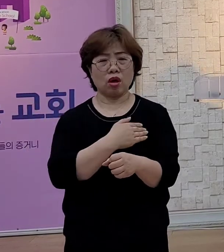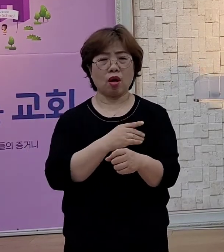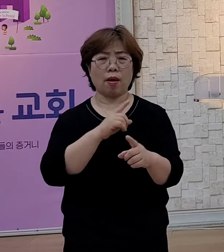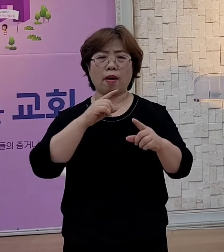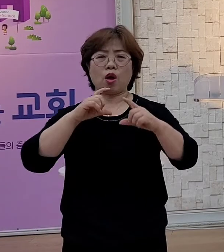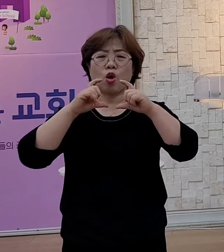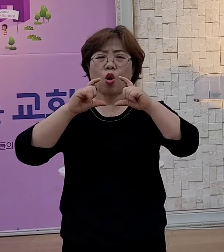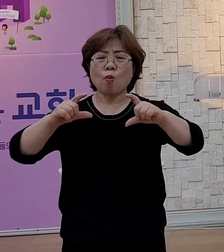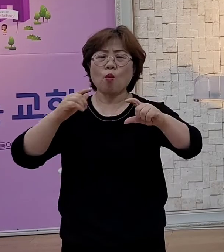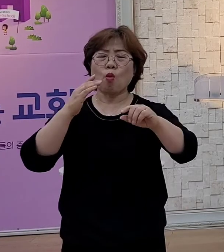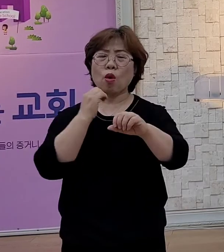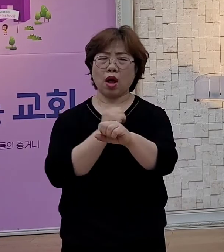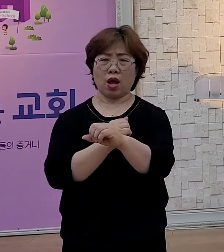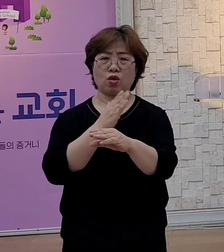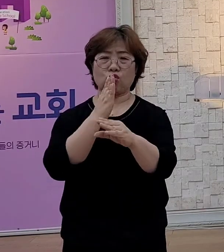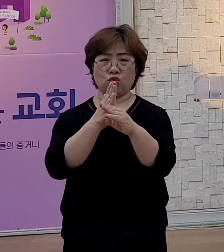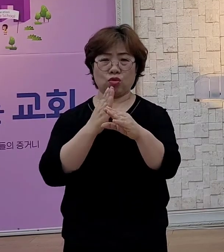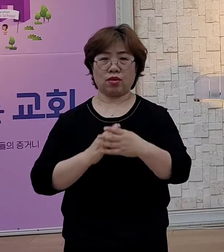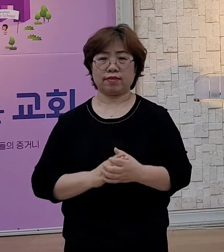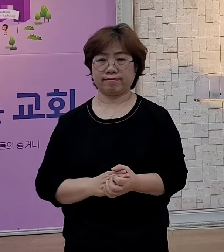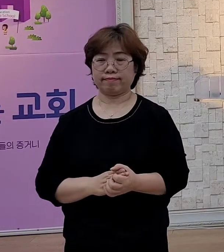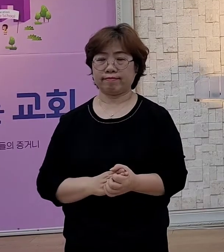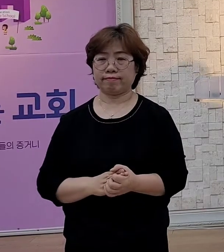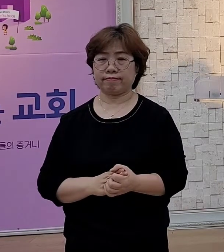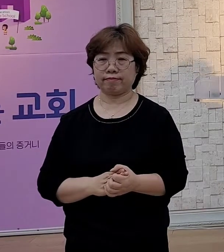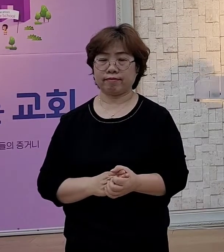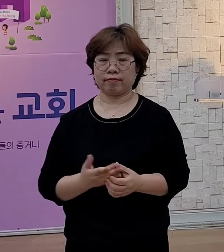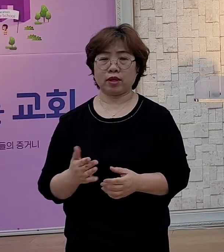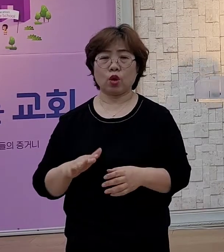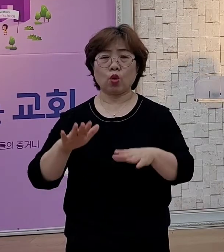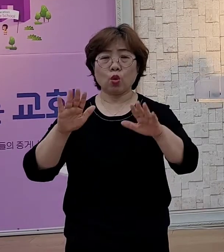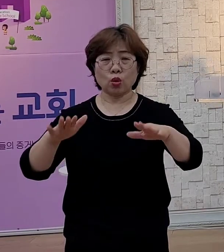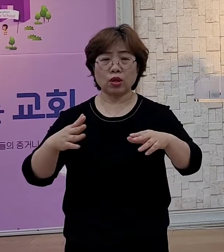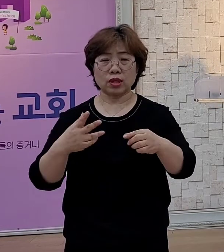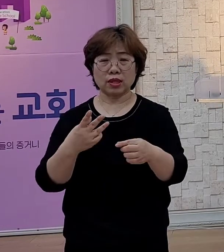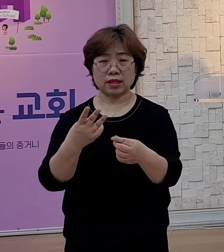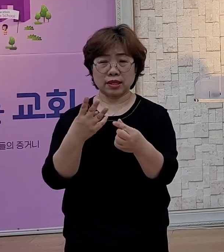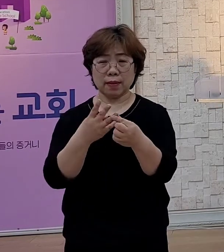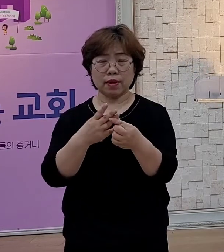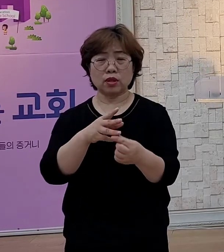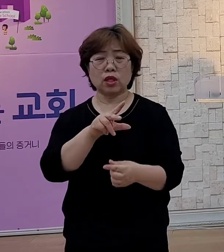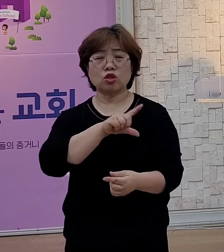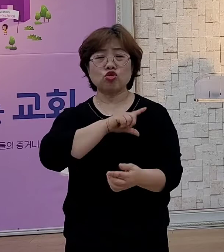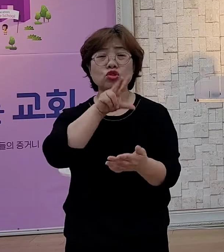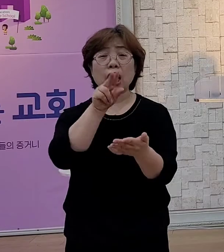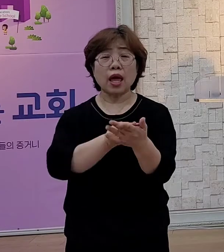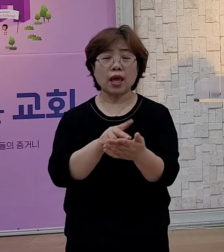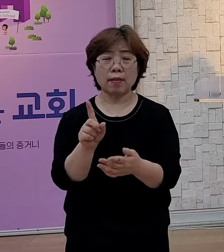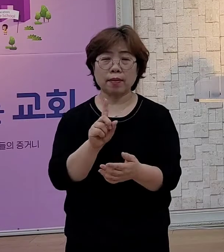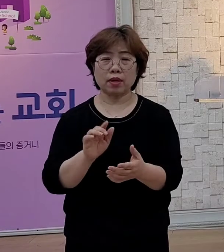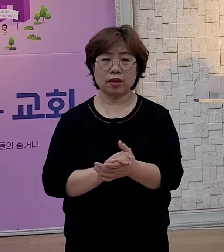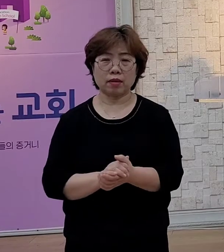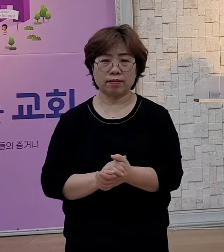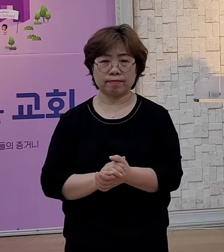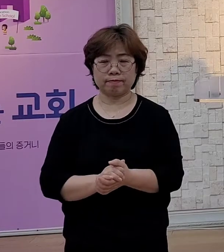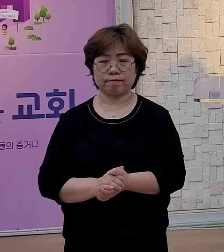성도들에게 전했단 말이죠. 자, 오늘 이 세 번째 주제로 이제 저는 2장으로 오면서 전환이 되는